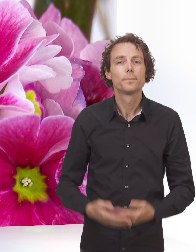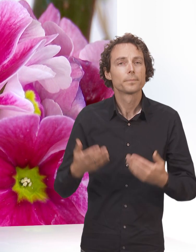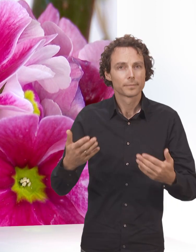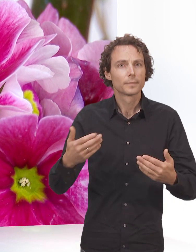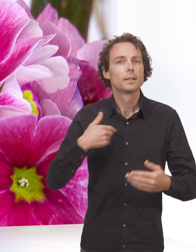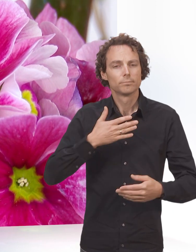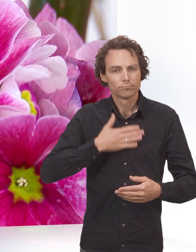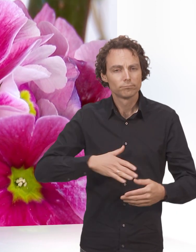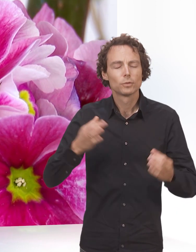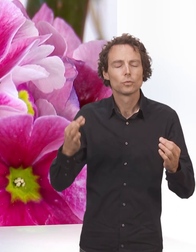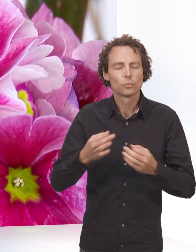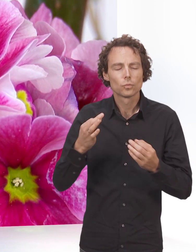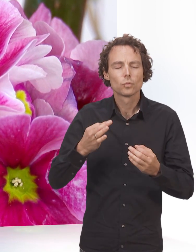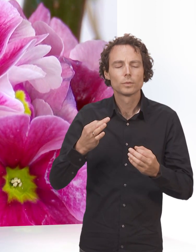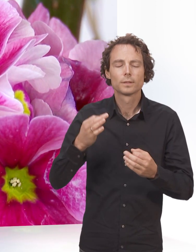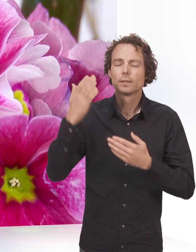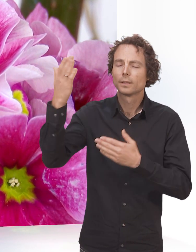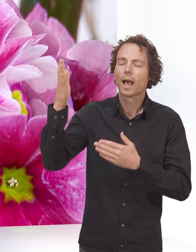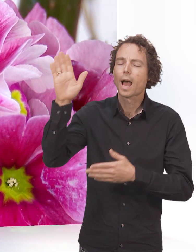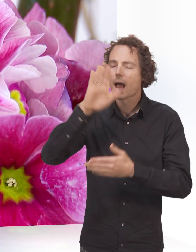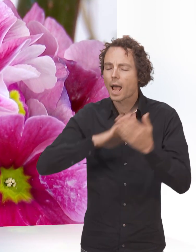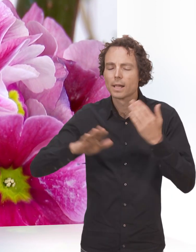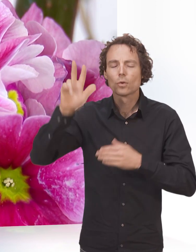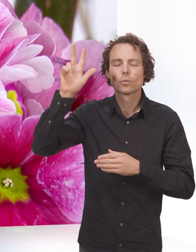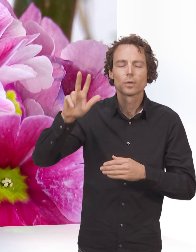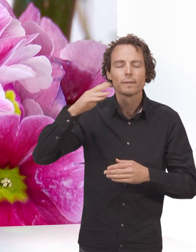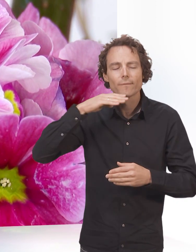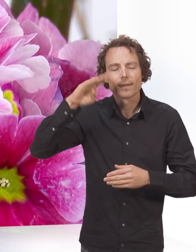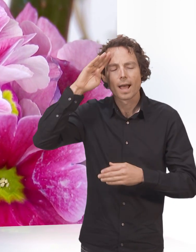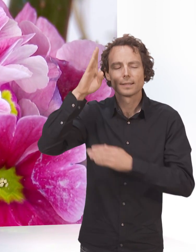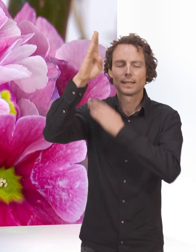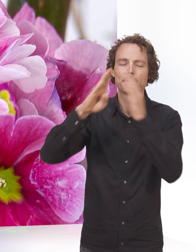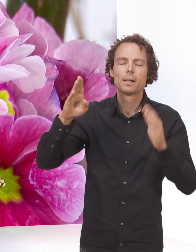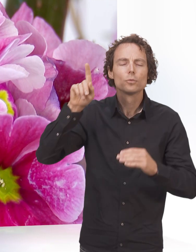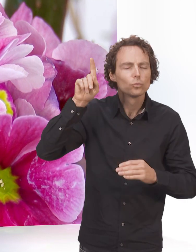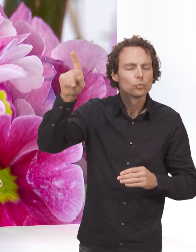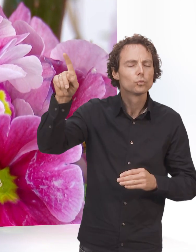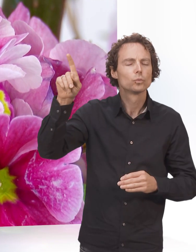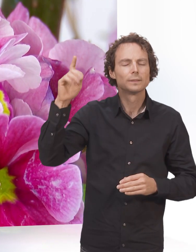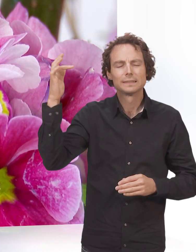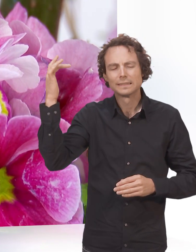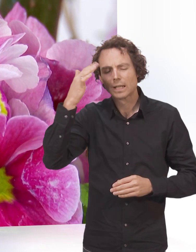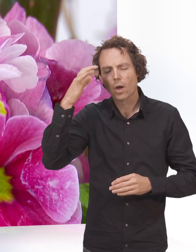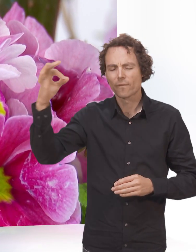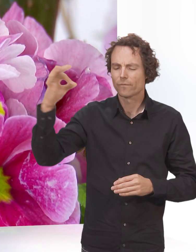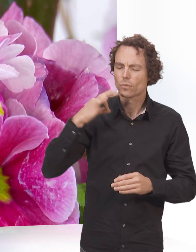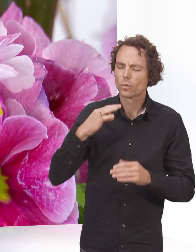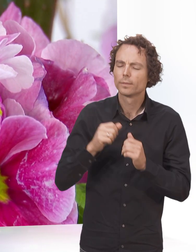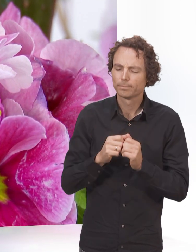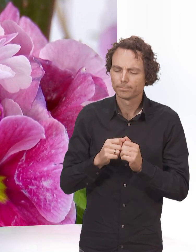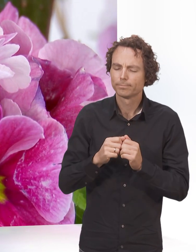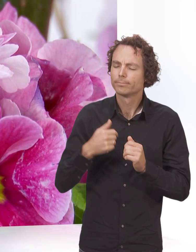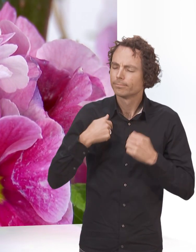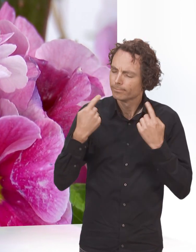Das wollen wir gerne tun, heiliger Gott, Vater im Himmel, der du für uns sorgst. Wir wollen uns dir